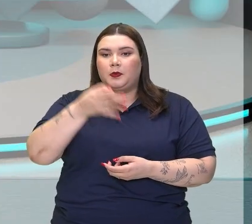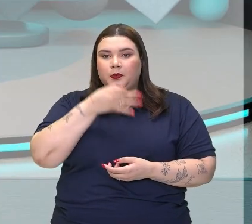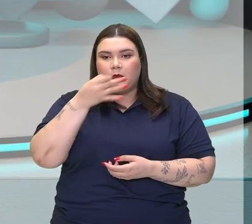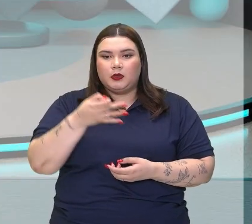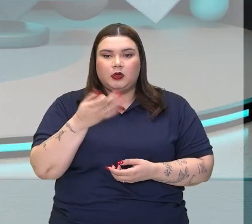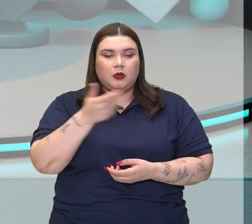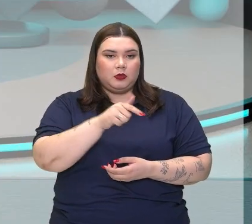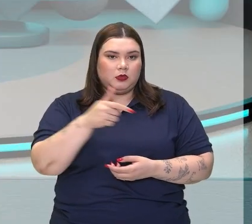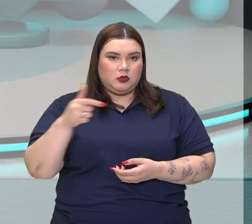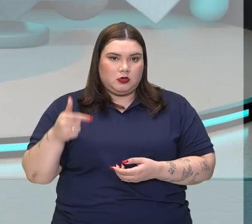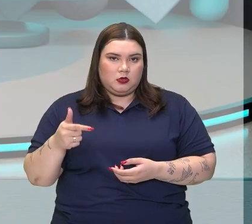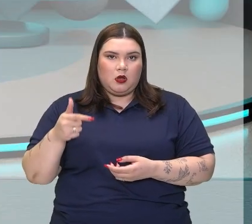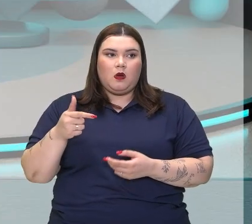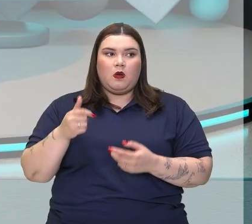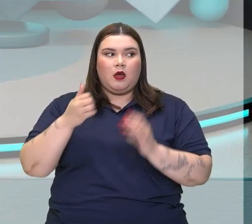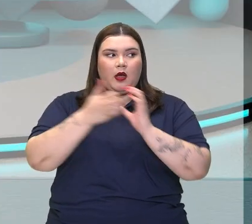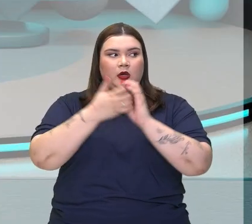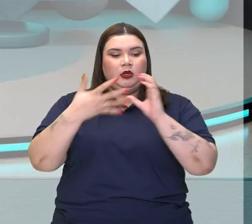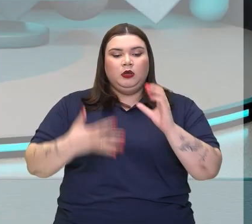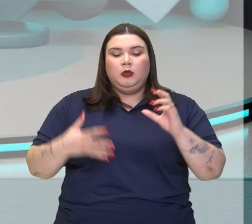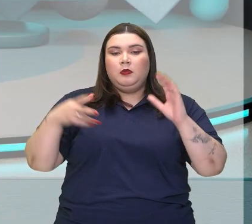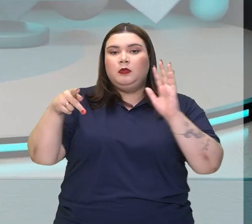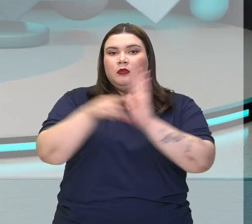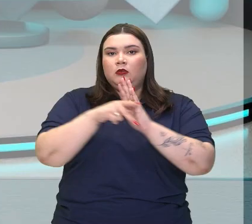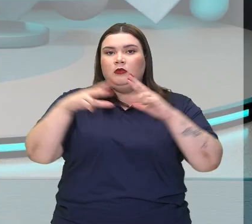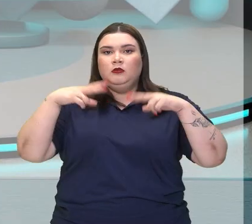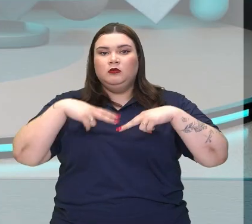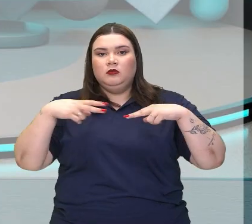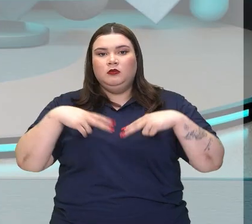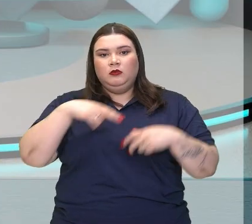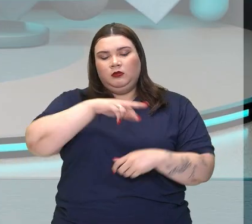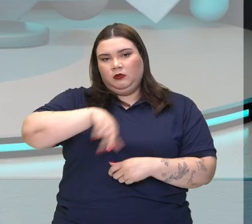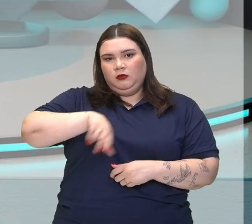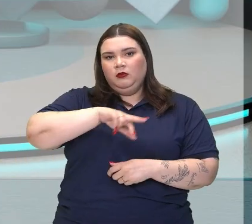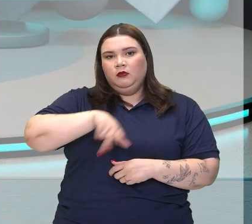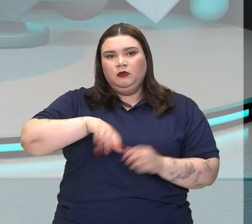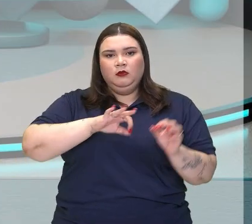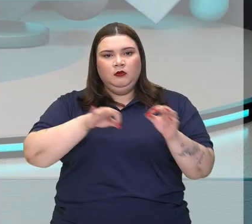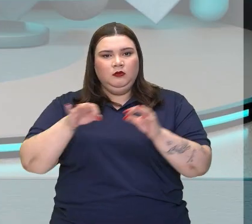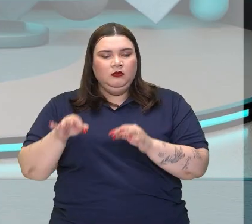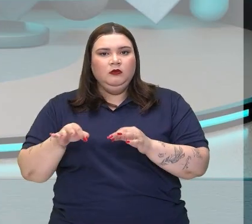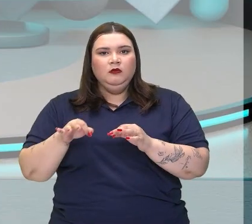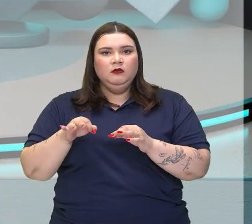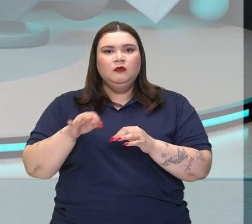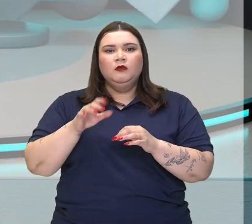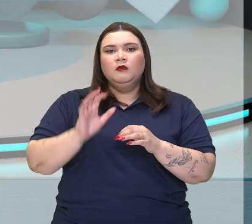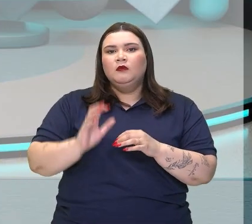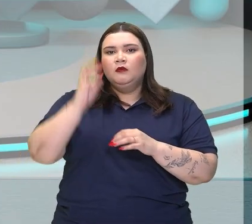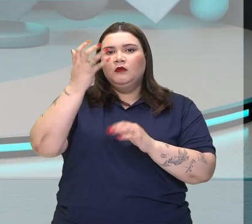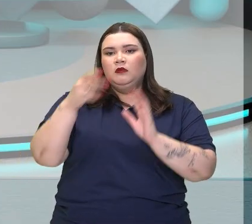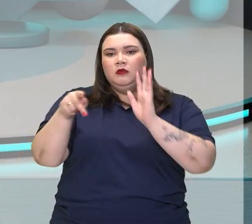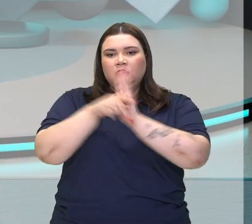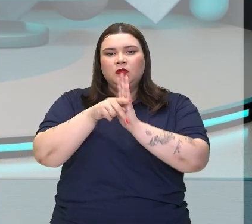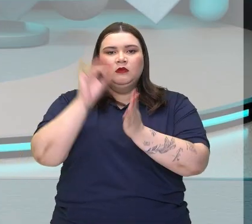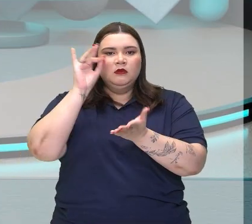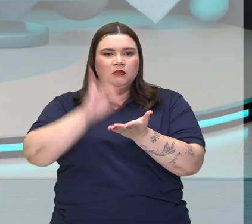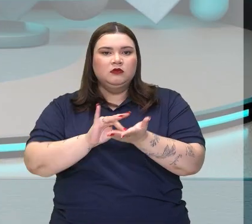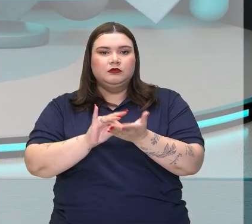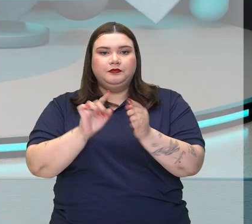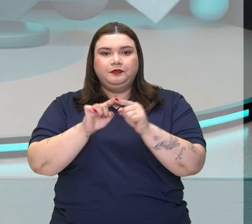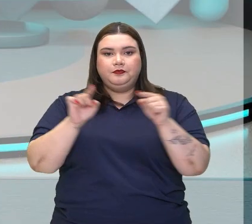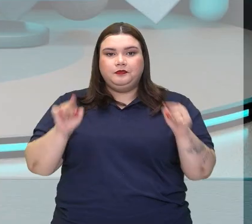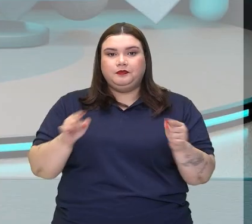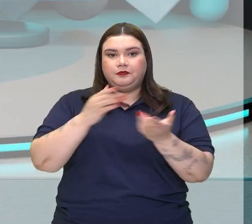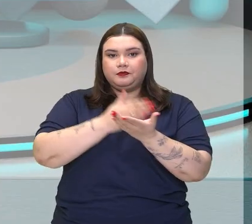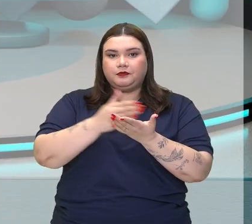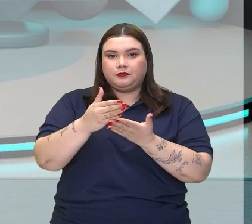uma particularidade que vem de mim, do meu achismo para tal situação. De fato é isso mesmo, mas se eu começo